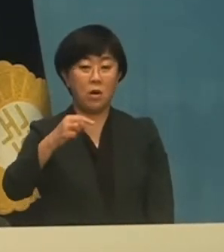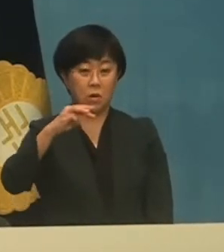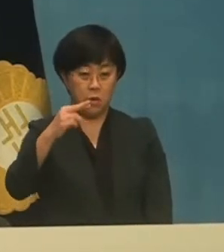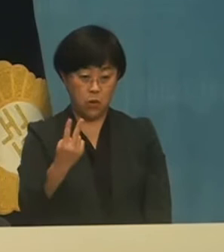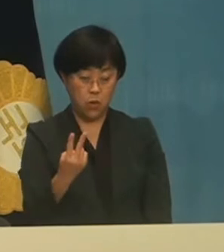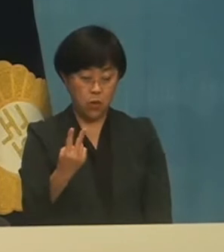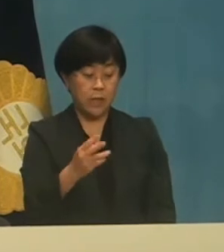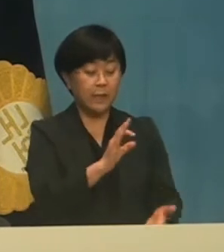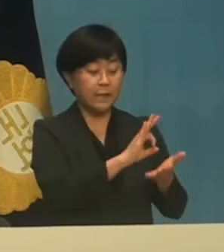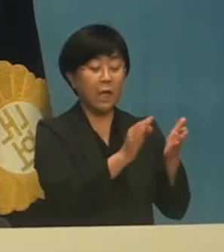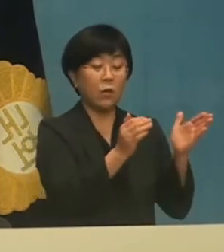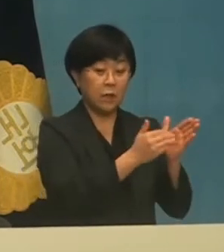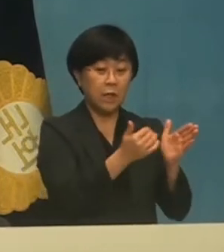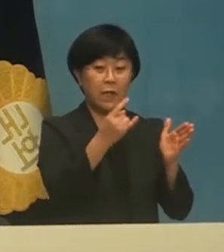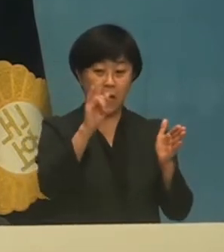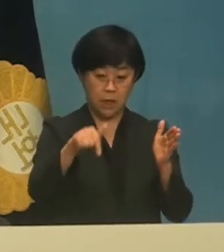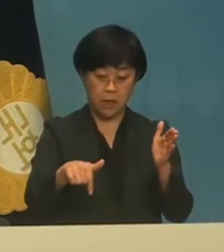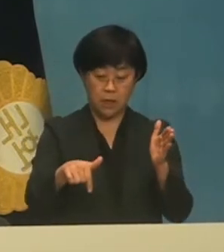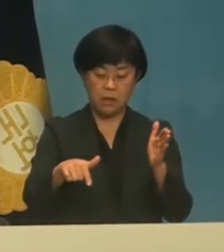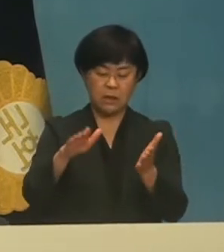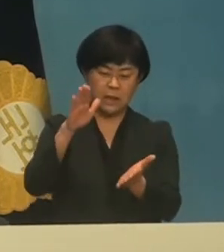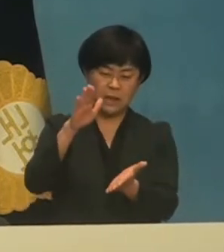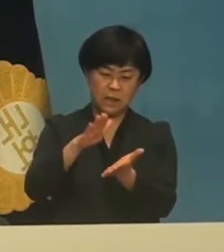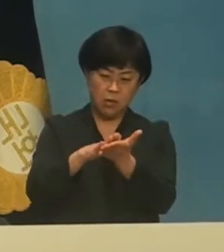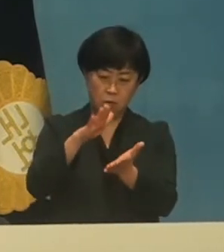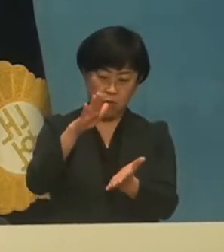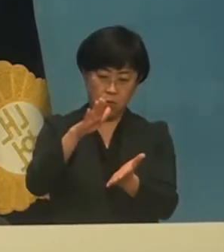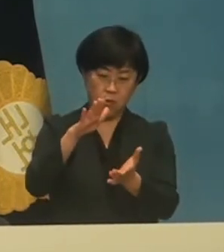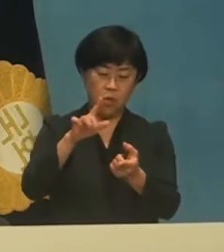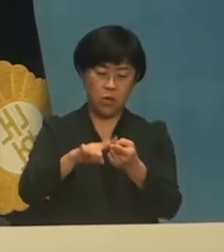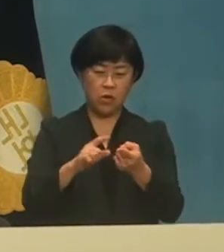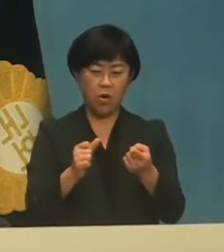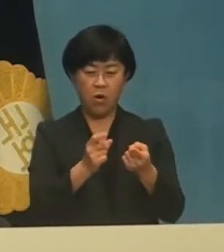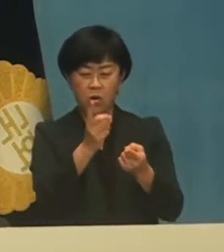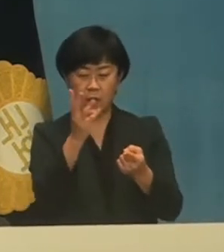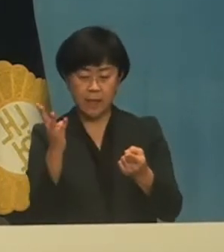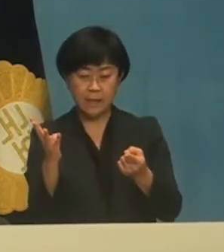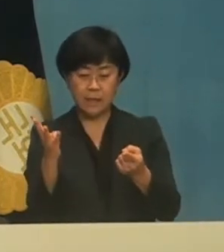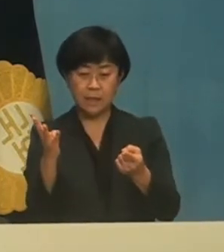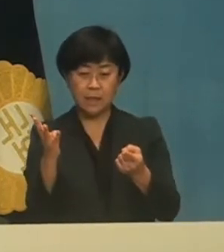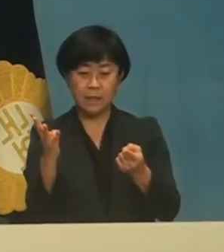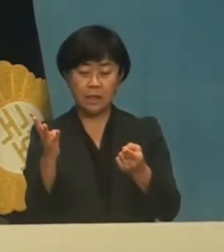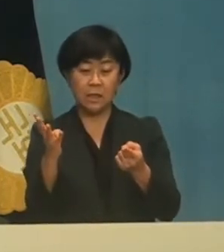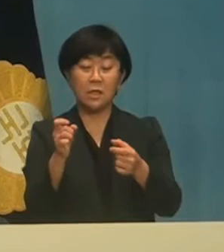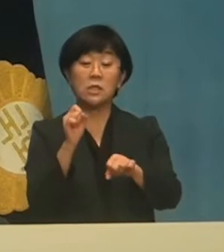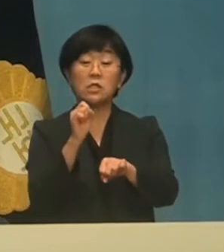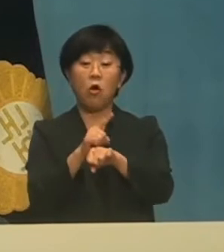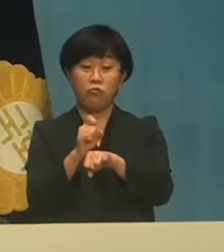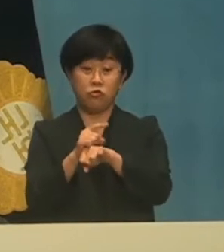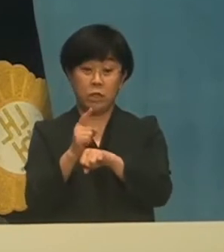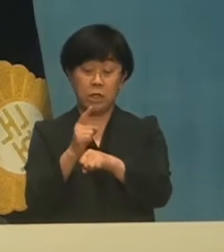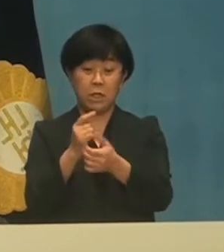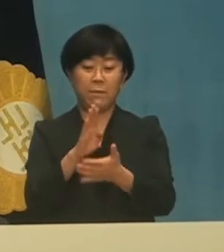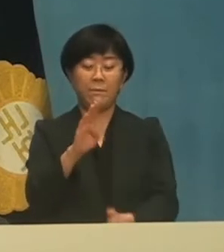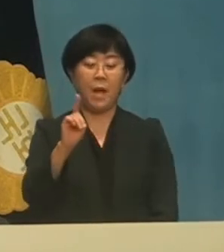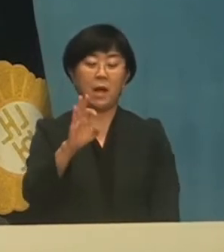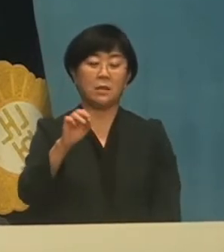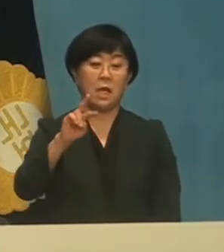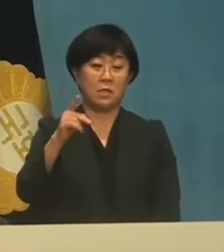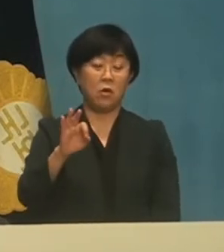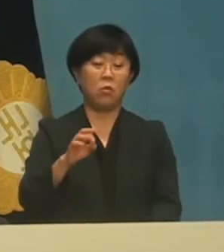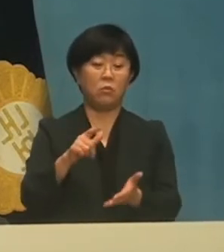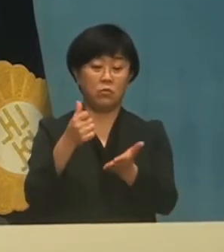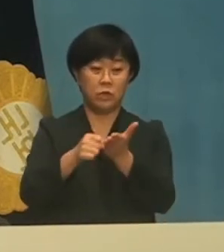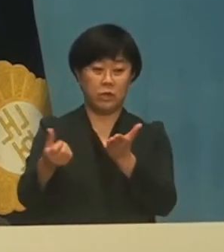후 핵연료는 엄청난 고열과 함께 세슘, 요오드, 플루토늄, 우라늄 등 다양한 방사능 물질이 포함되어